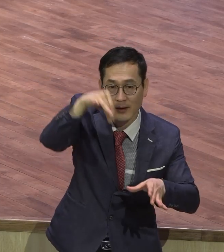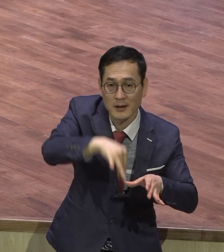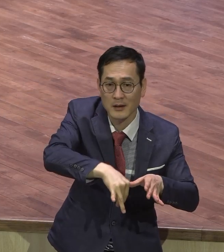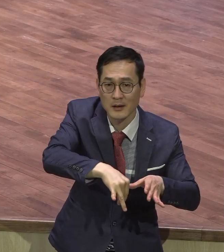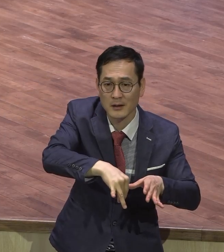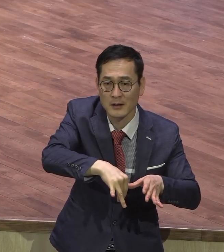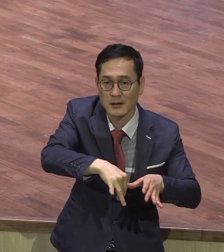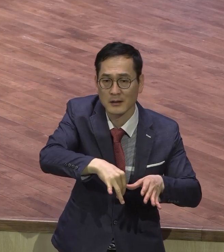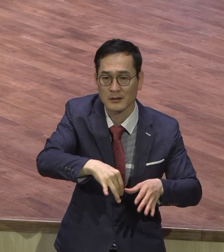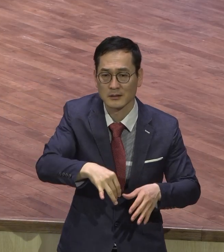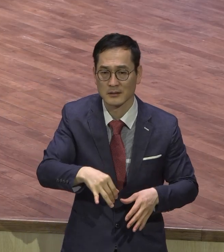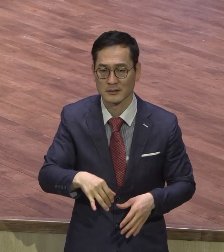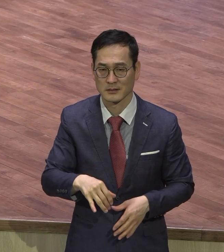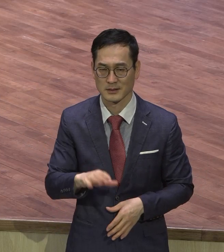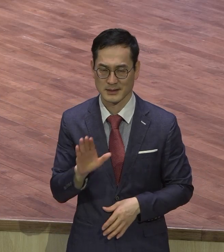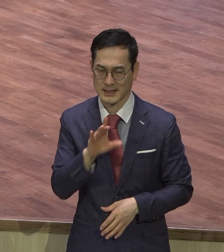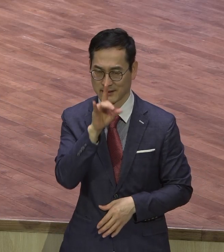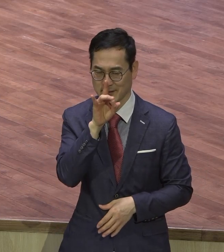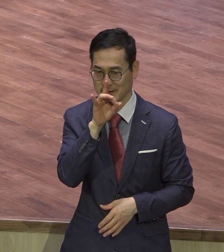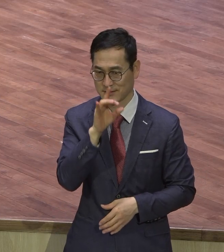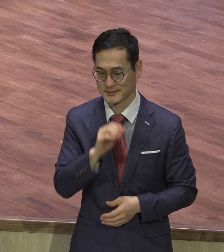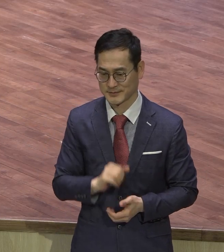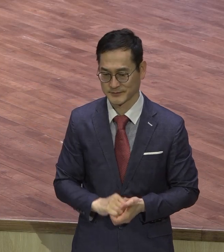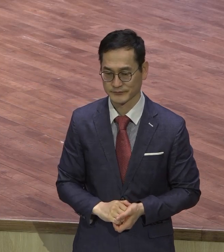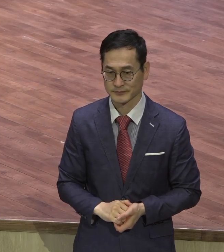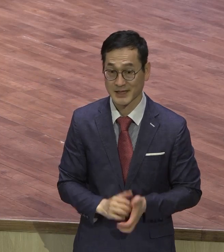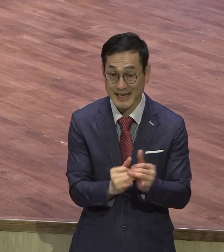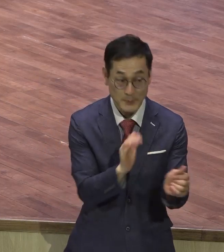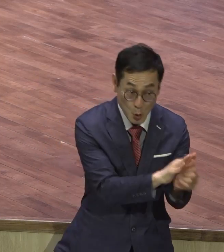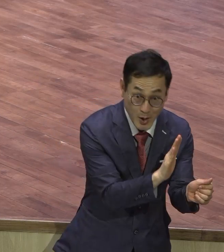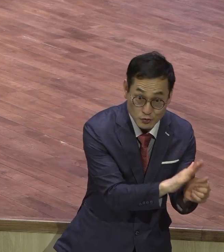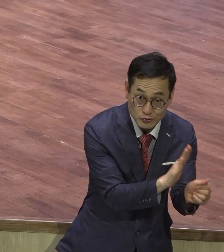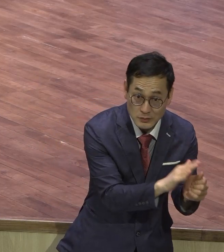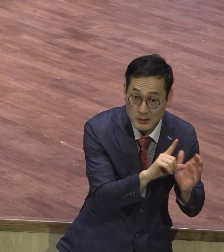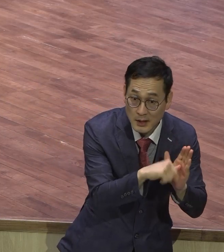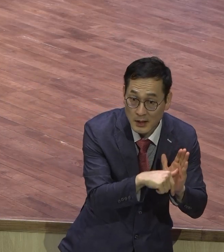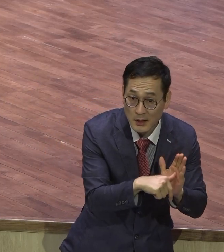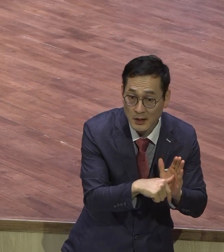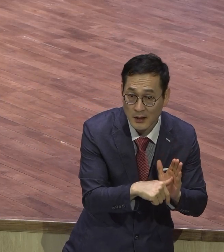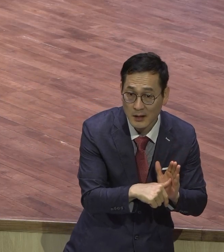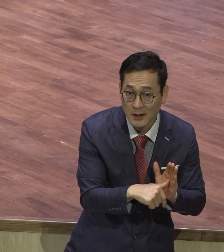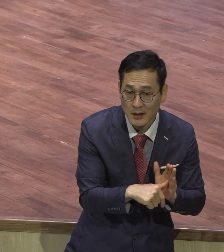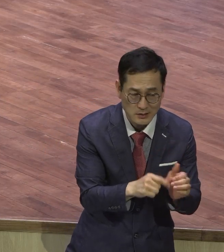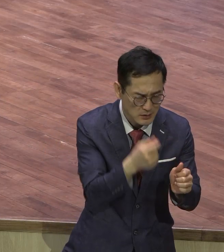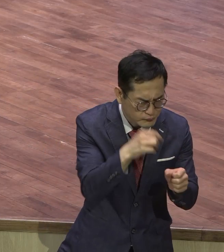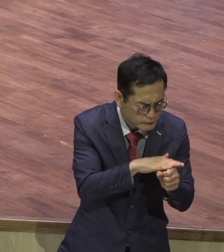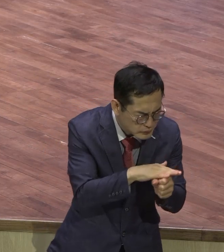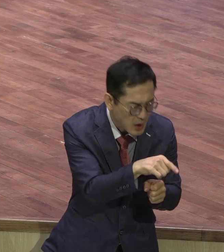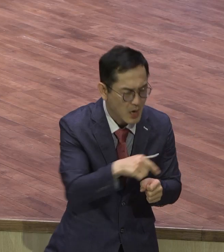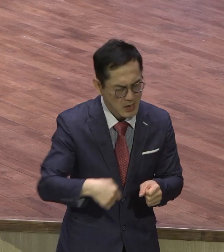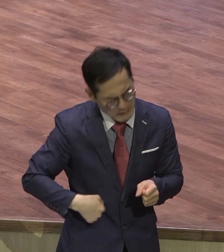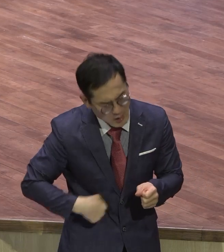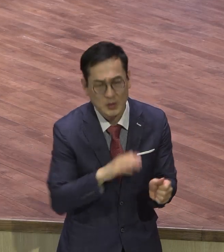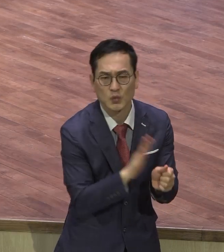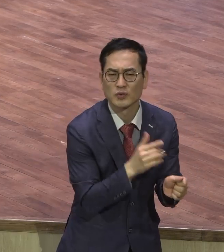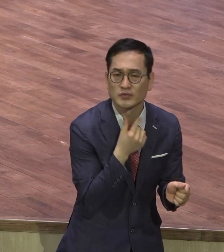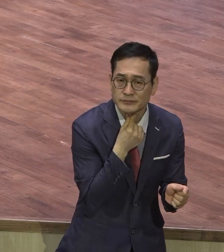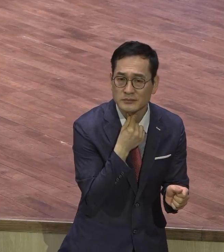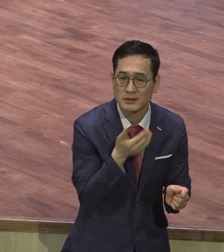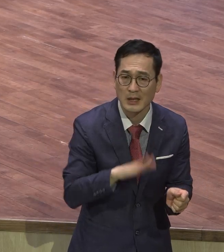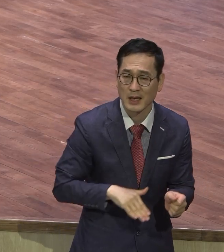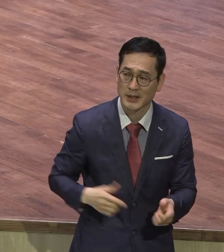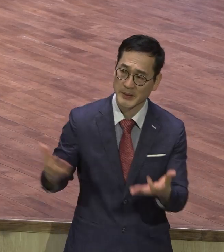해요. 어쩔 수 없이. 구제하는 것도 마찬가지. 정말로 불쌍히는 게 마음이 아니라 뭐 어쩔 수